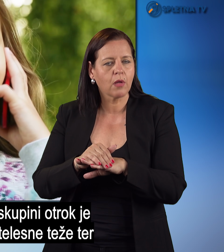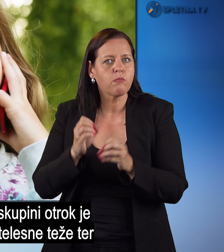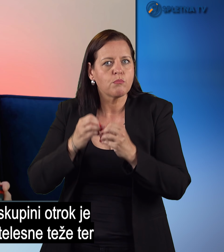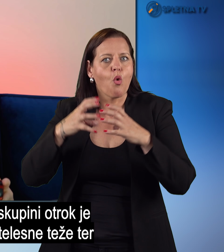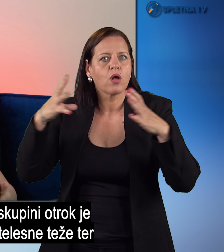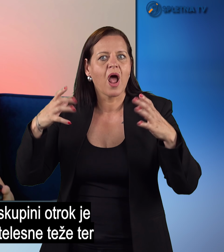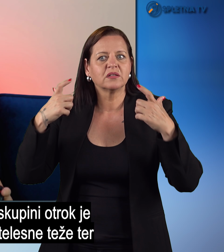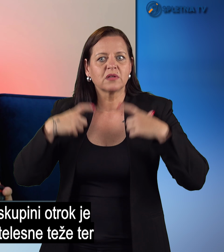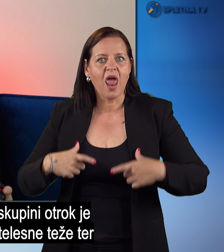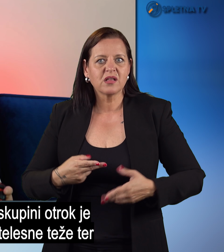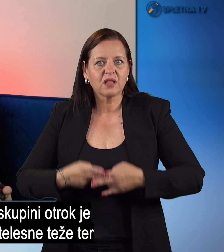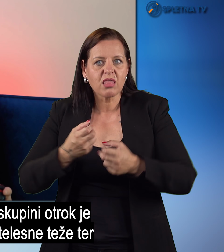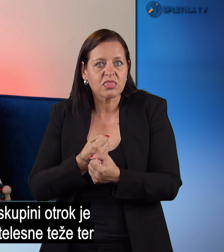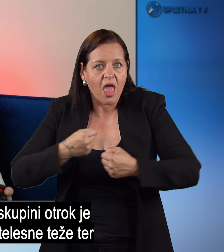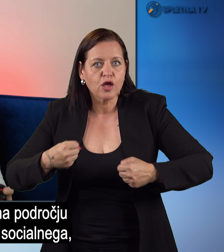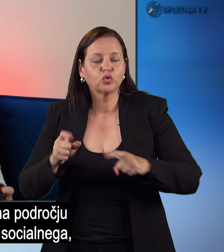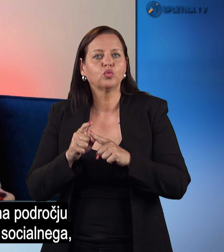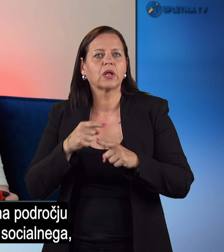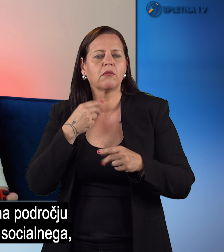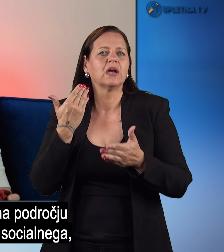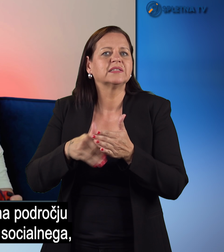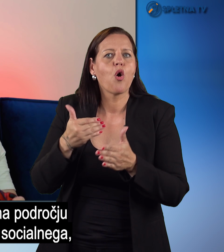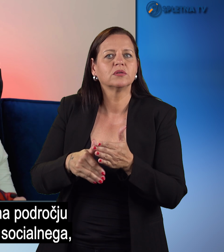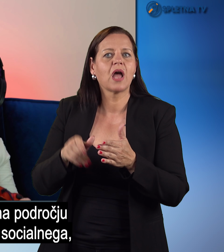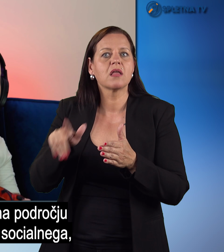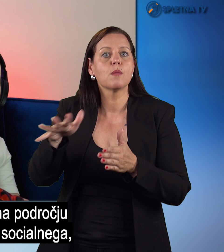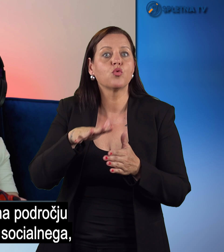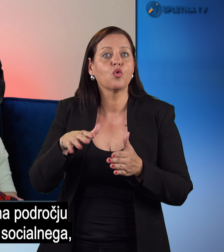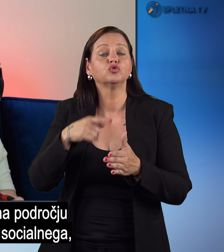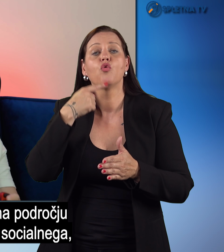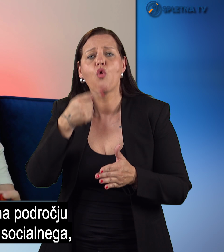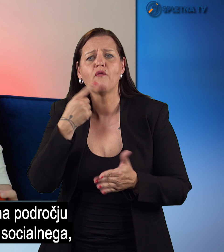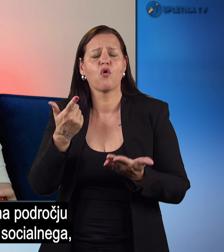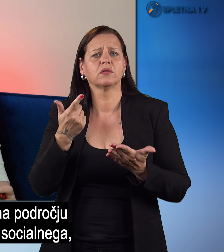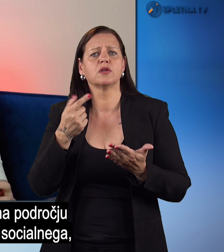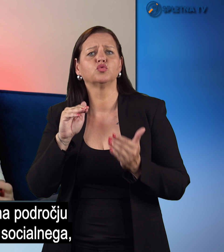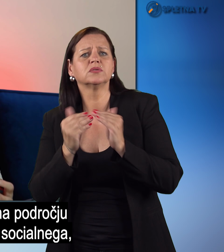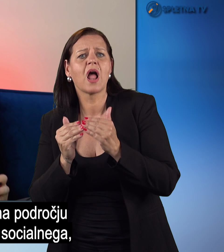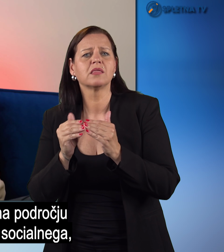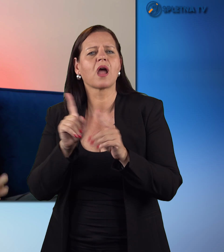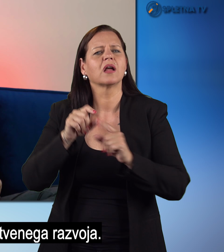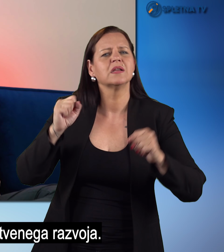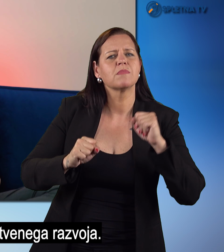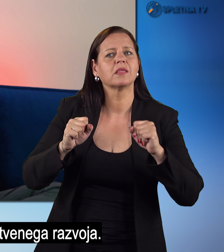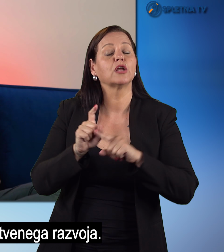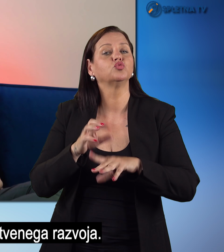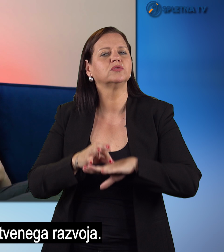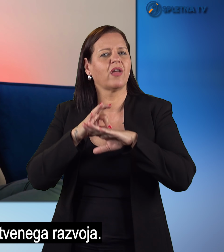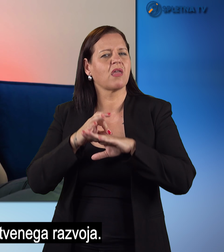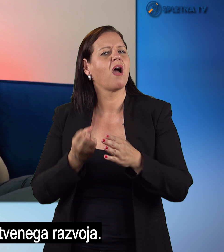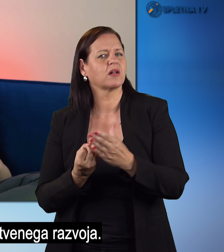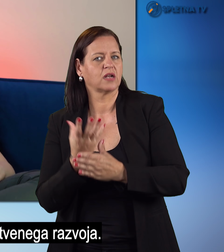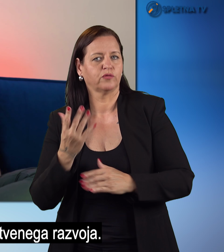opazna porast telesne teže ter zaostanki na področju govornega, socialnega, gibalnega in čustvenega